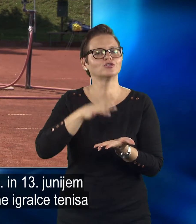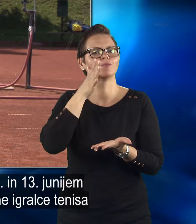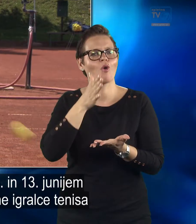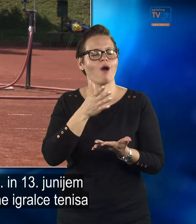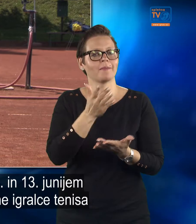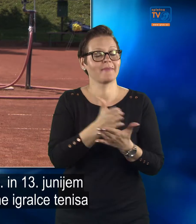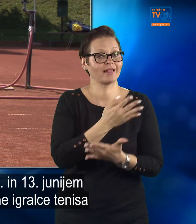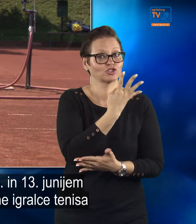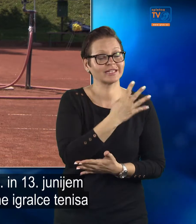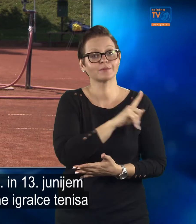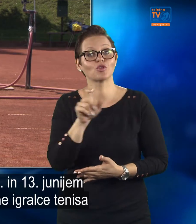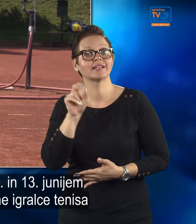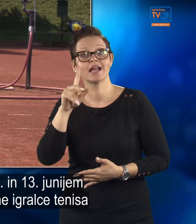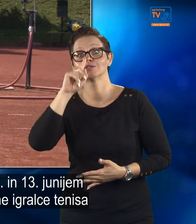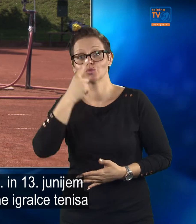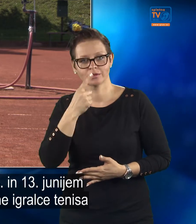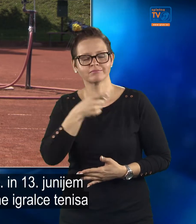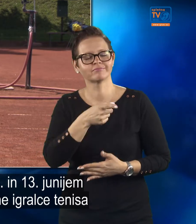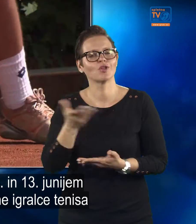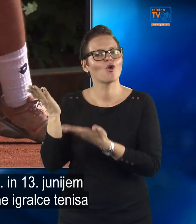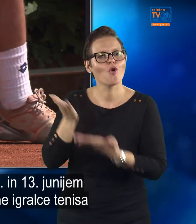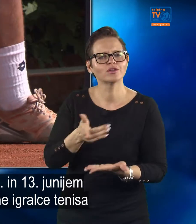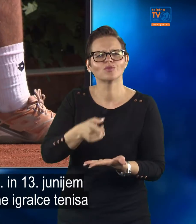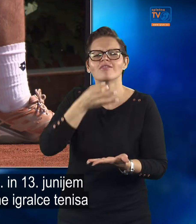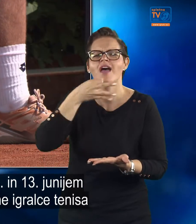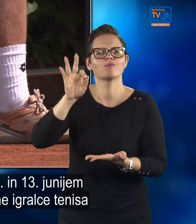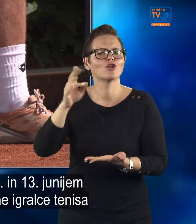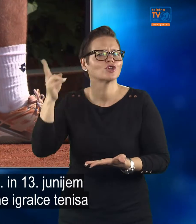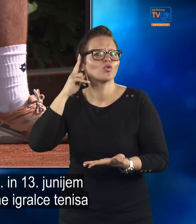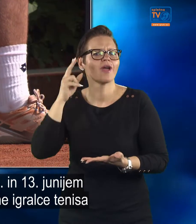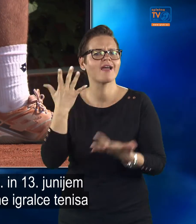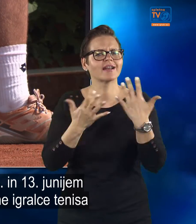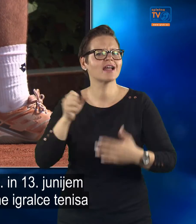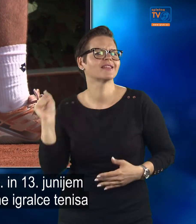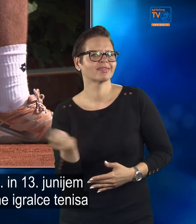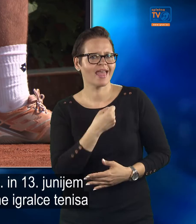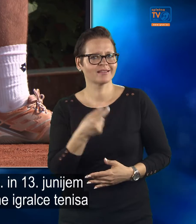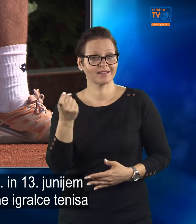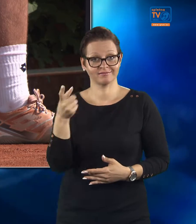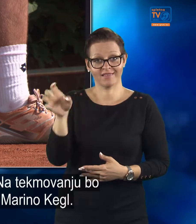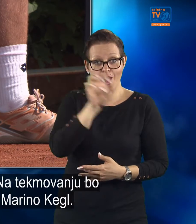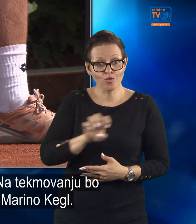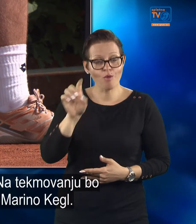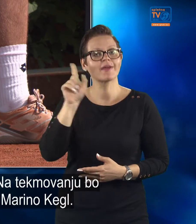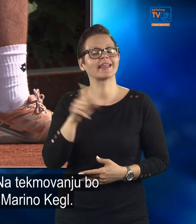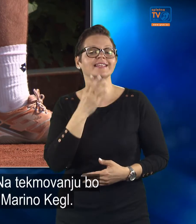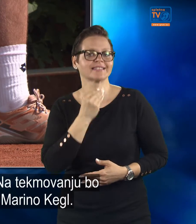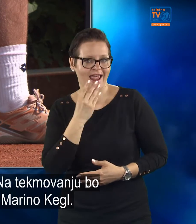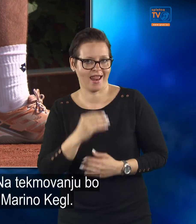Portorož bo med 4. in 13. junijem gostil najboljše gluhe igralce tenisa iz Evrope in Izraela.